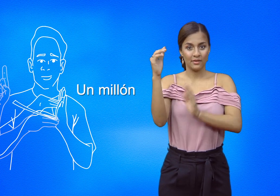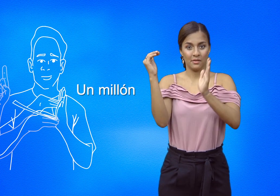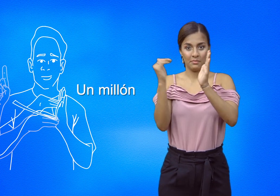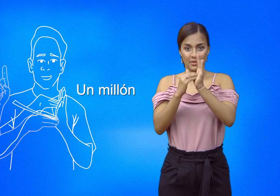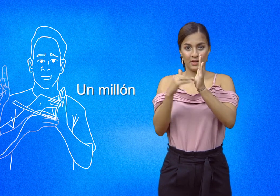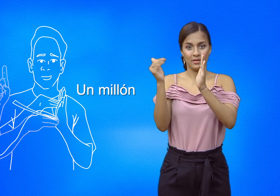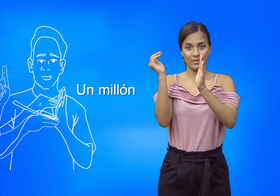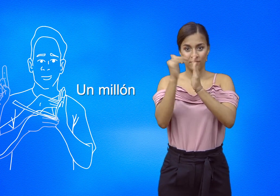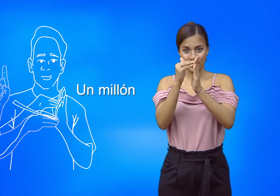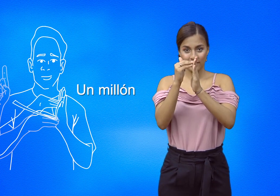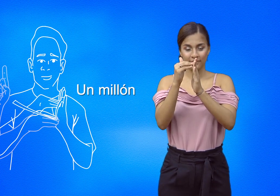un millón